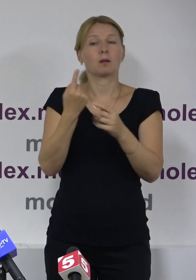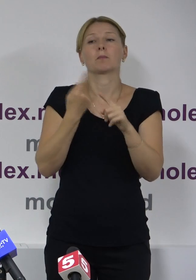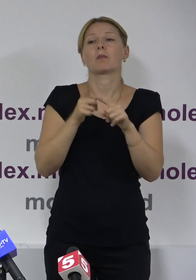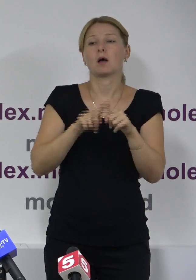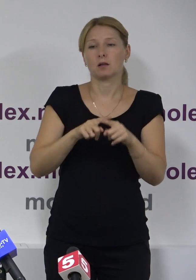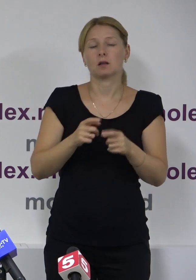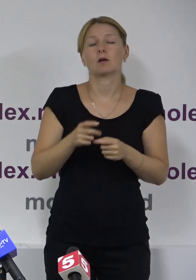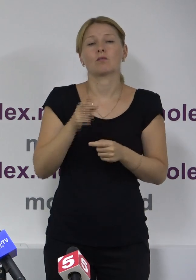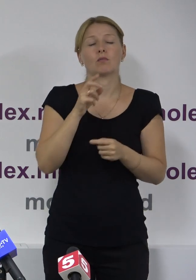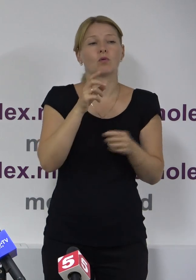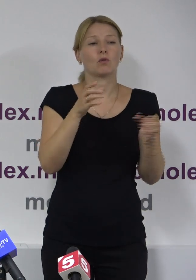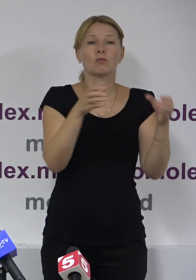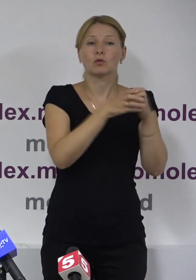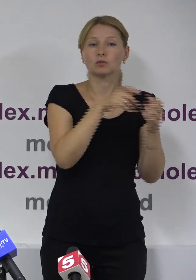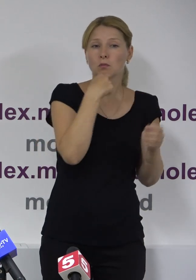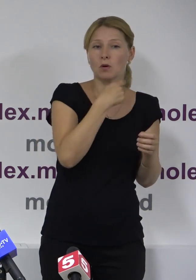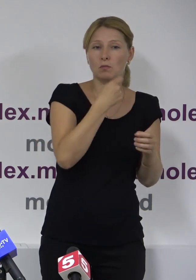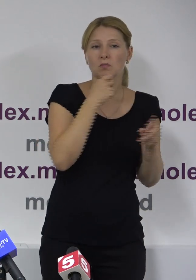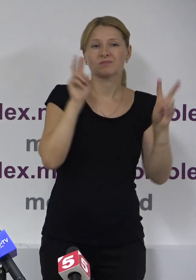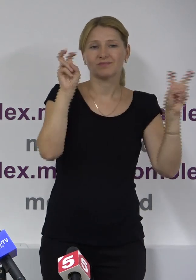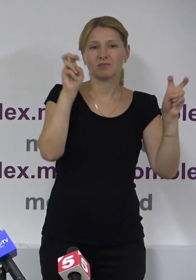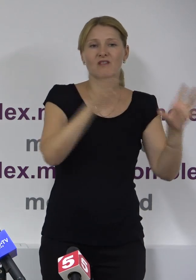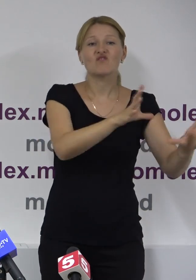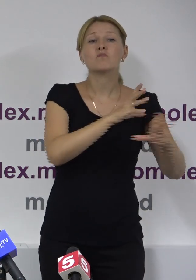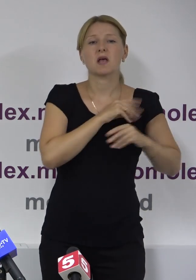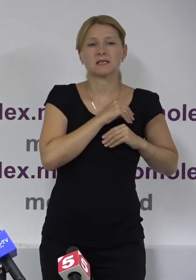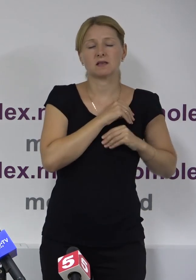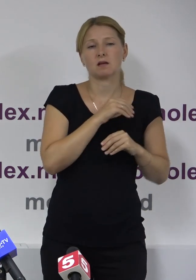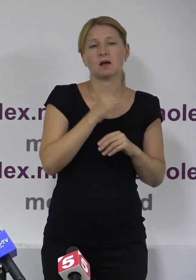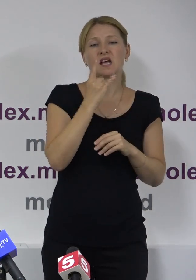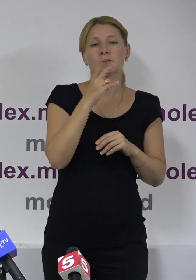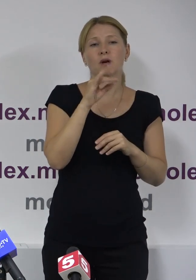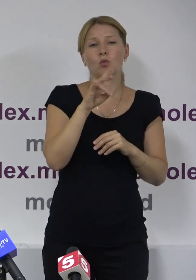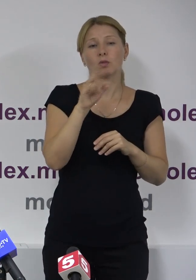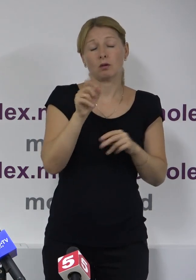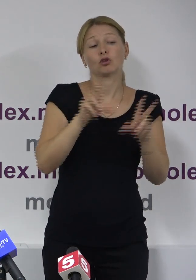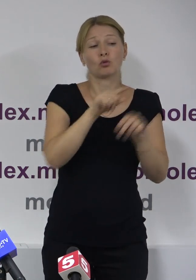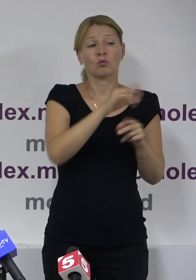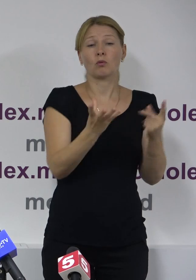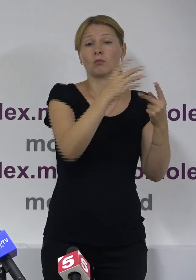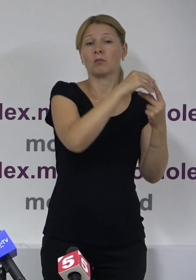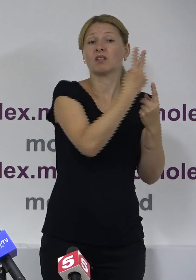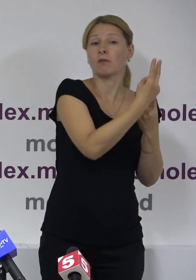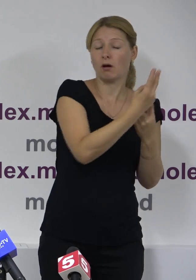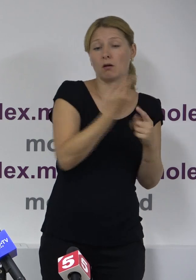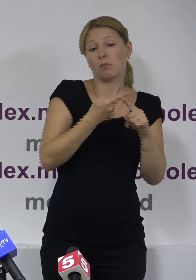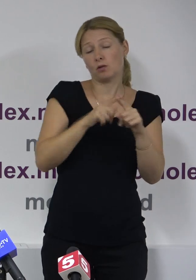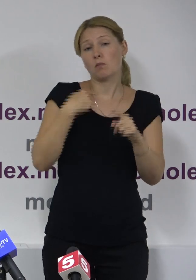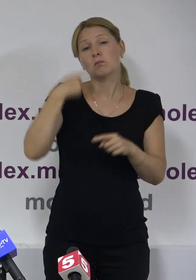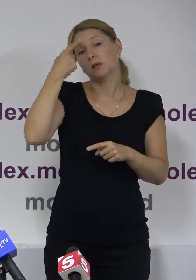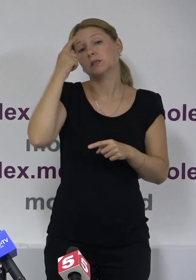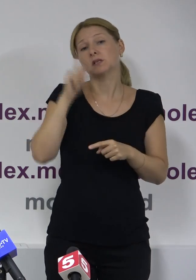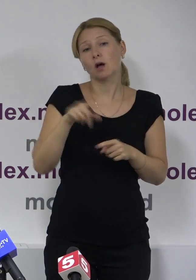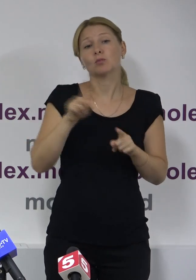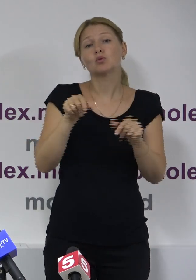respectiv și blocul Împreună, compus din alte 3 partide. Cu referință la primul caz, cunoaștem că